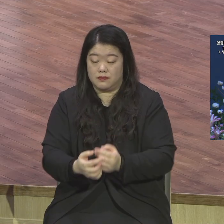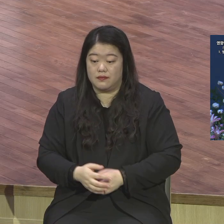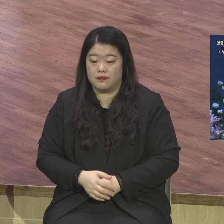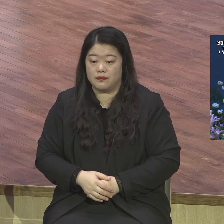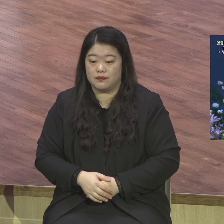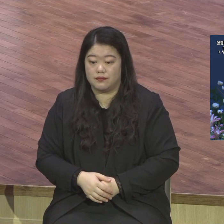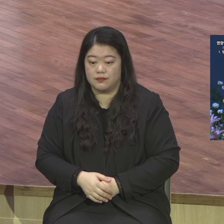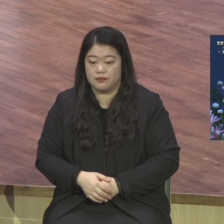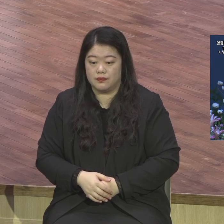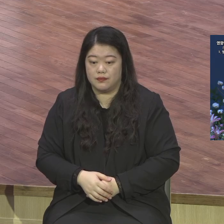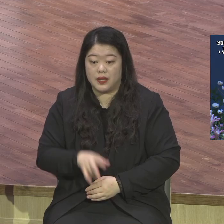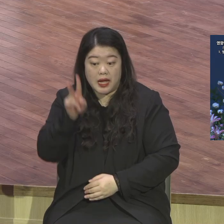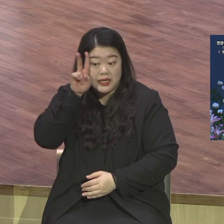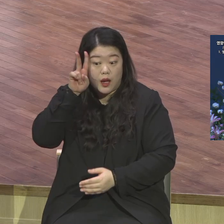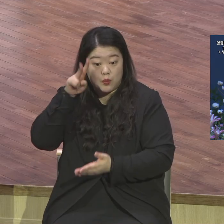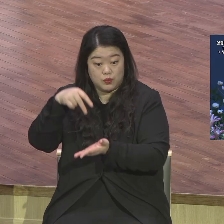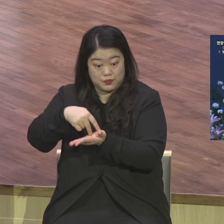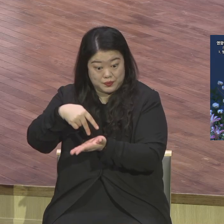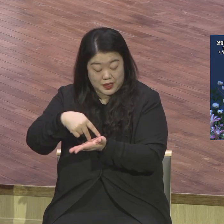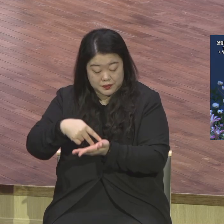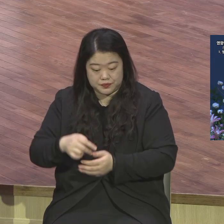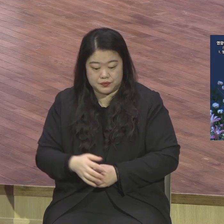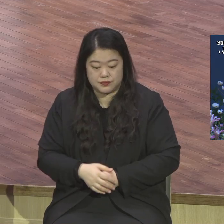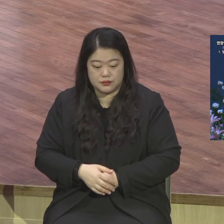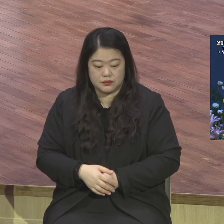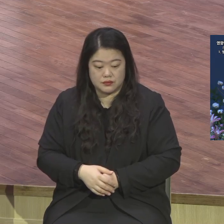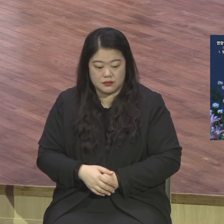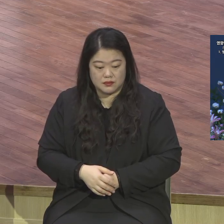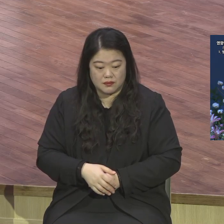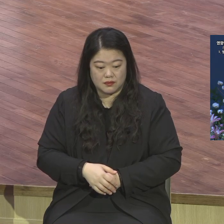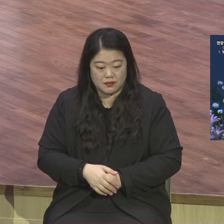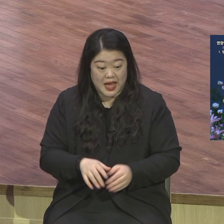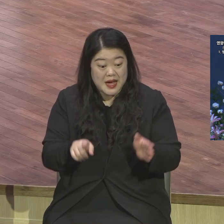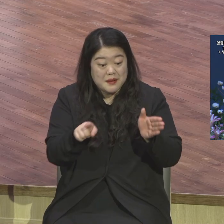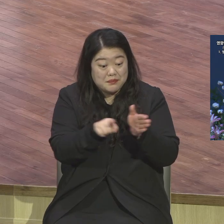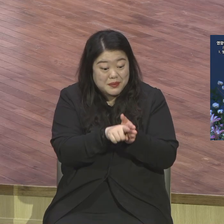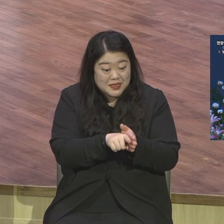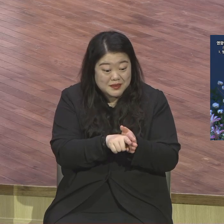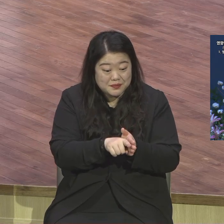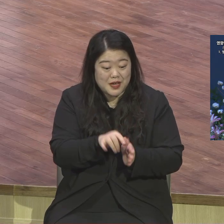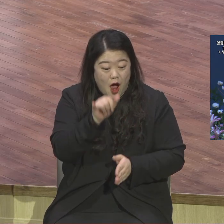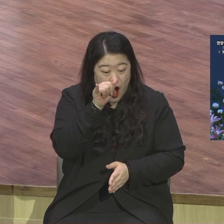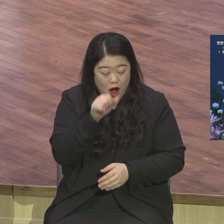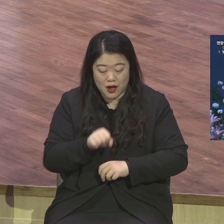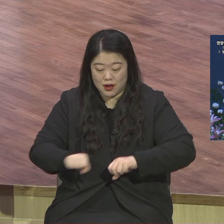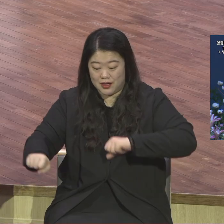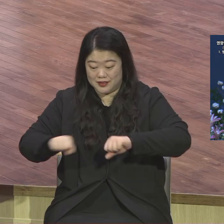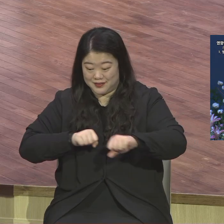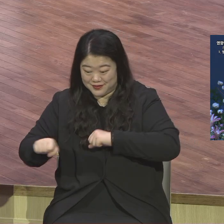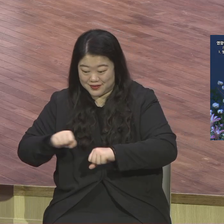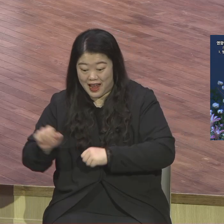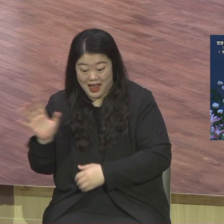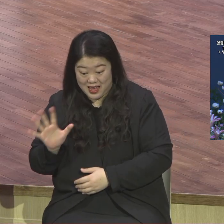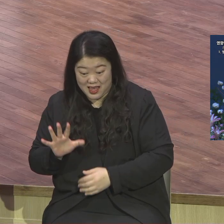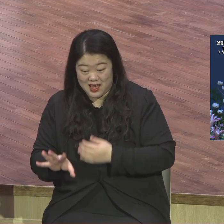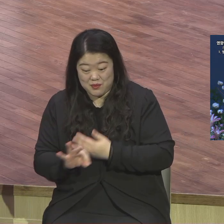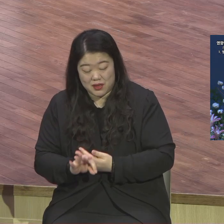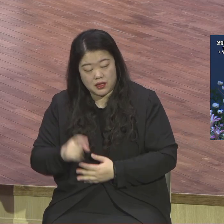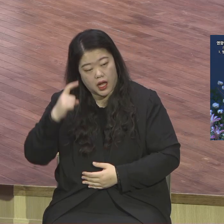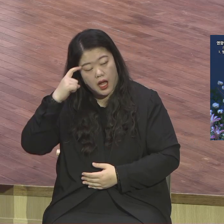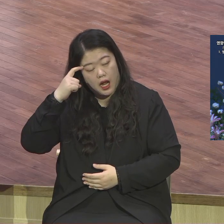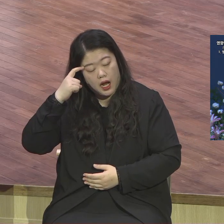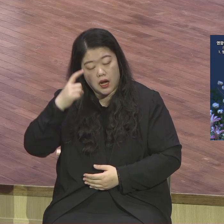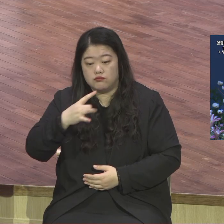야고보에게 행함이 없는 믿음은 자기 신념에 불과하고 믿음 없는 행함은 껍데기 불과한